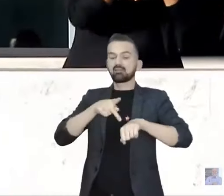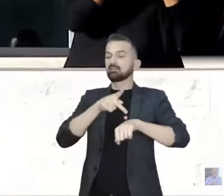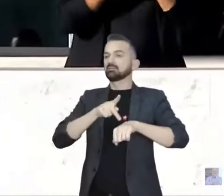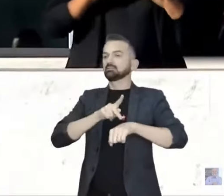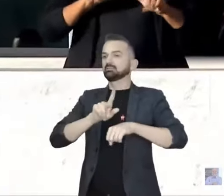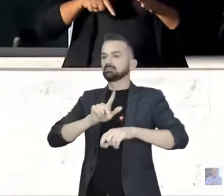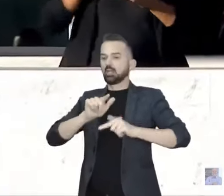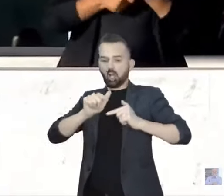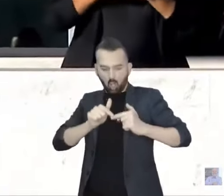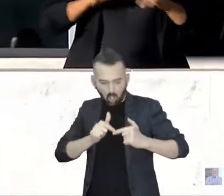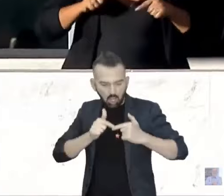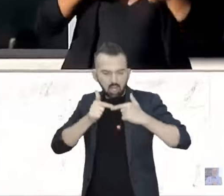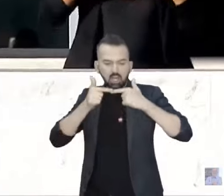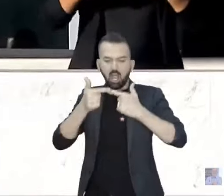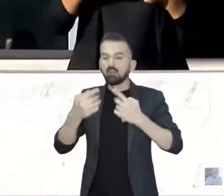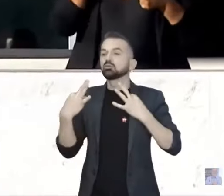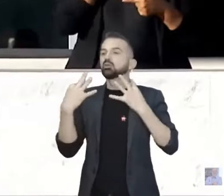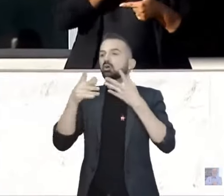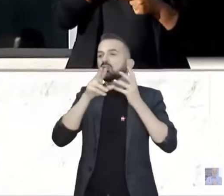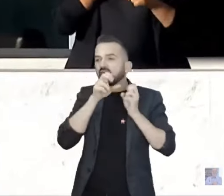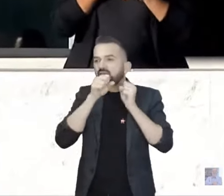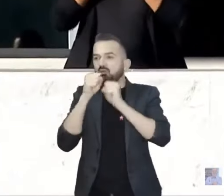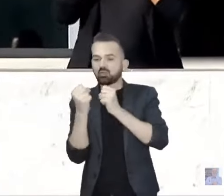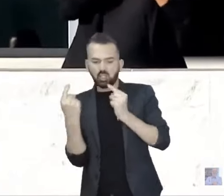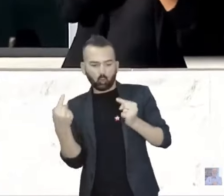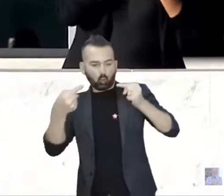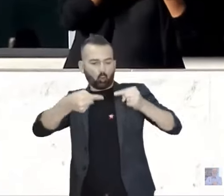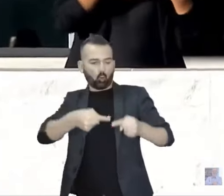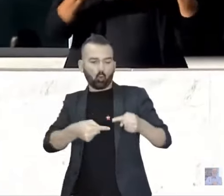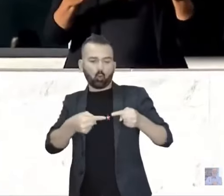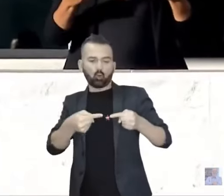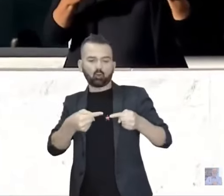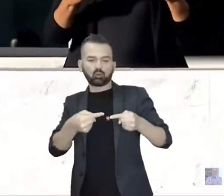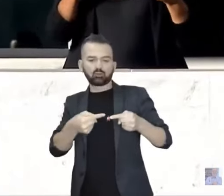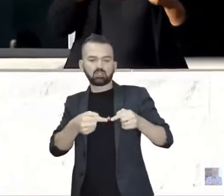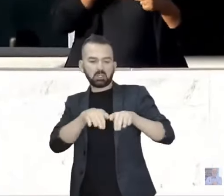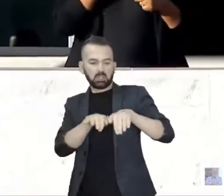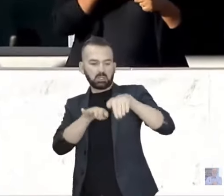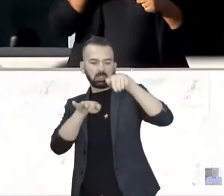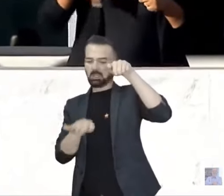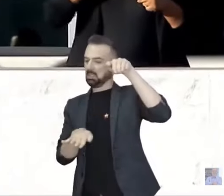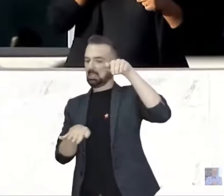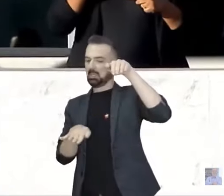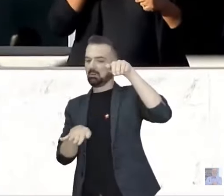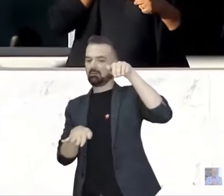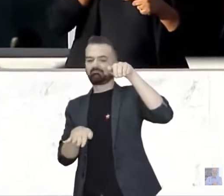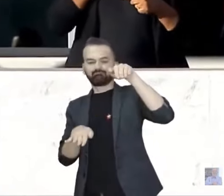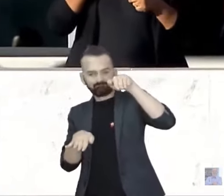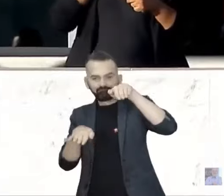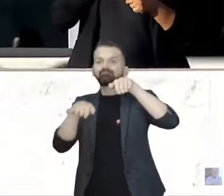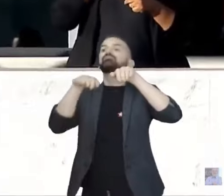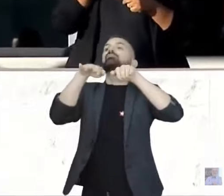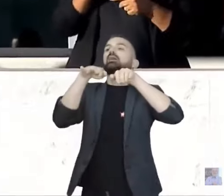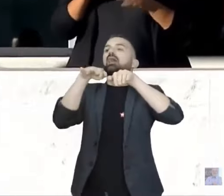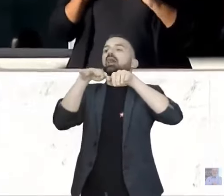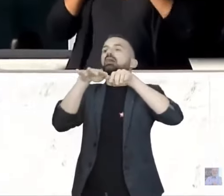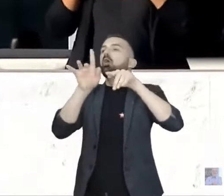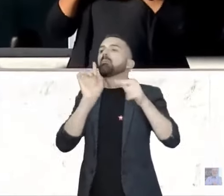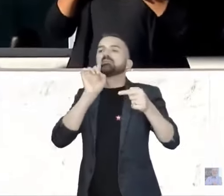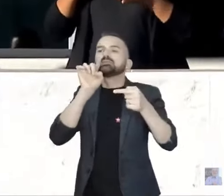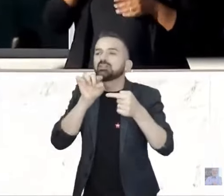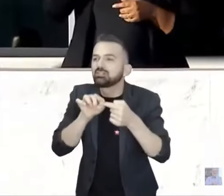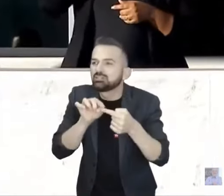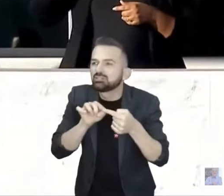as forças contra tudo aquilo que o torna tão desigual. Essa tarefa não pode ser de apenas um